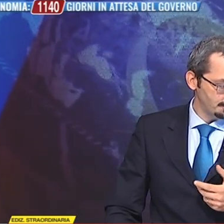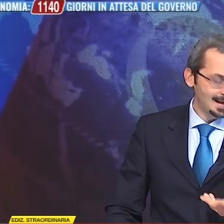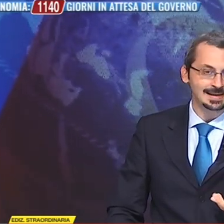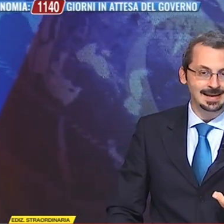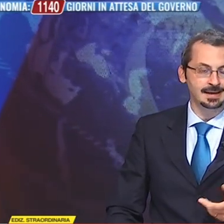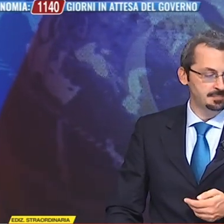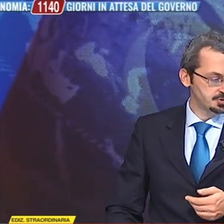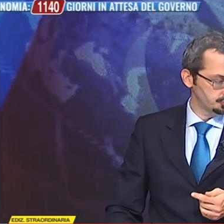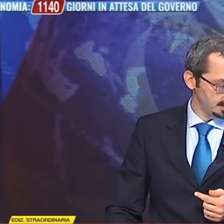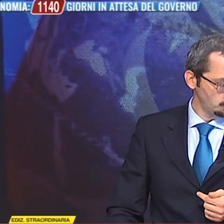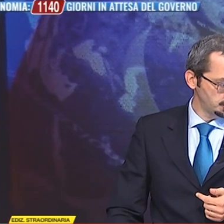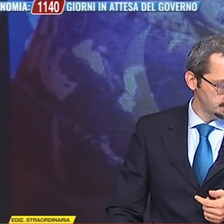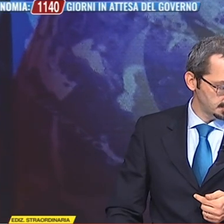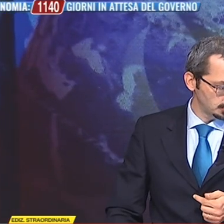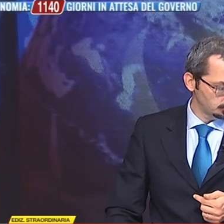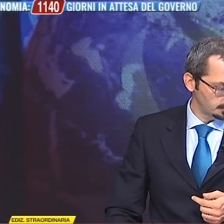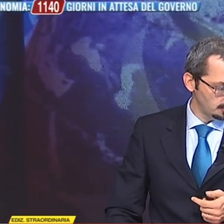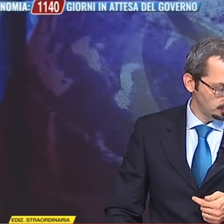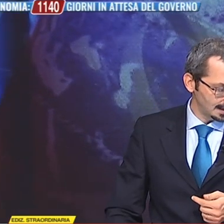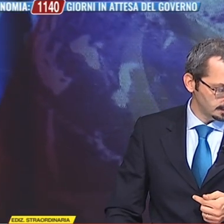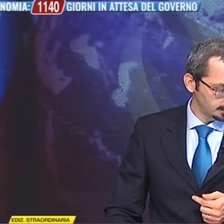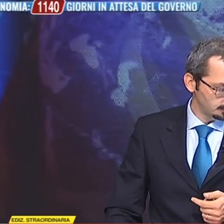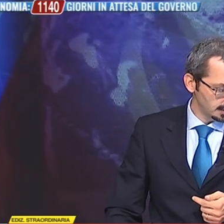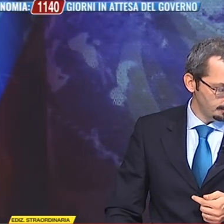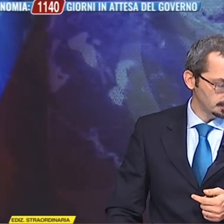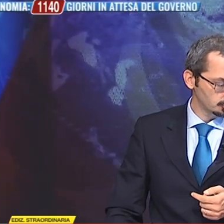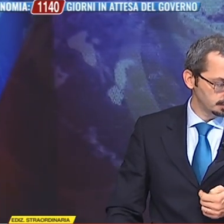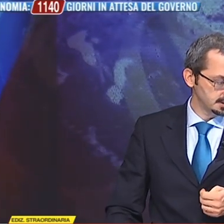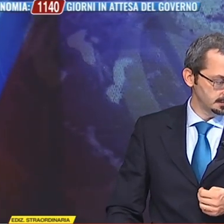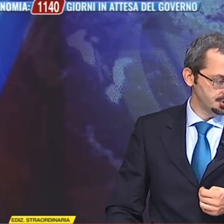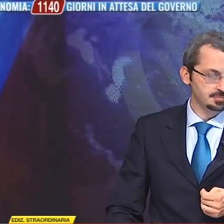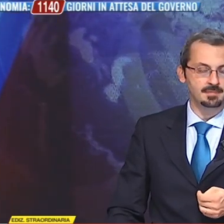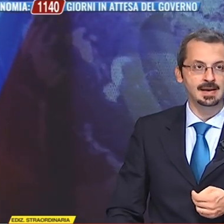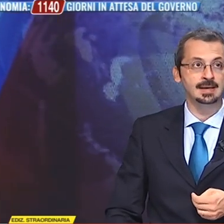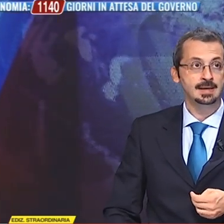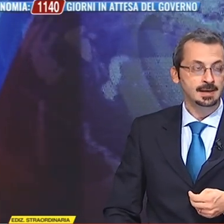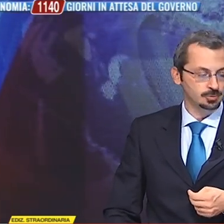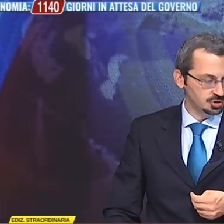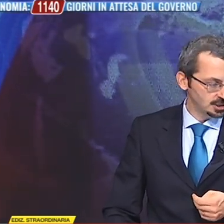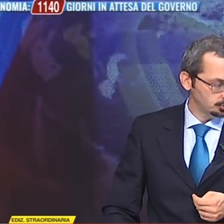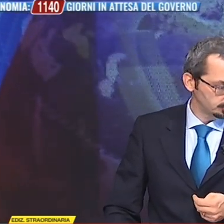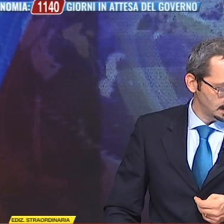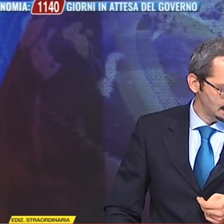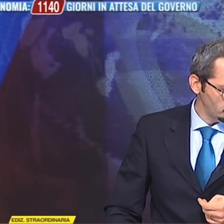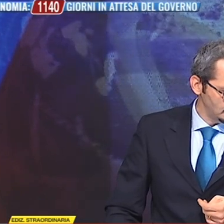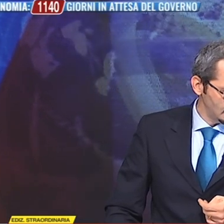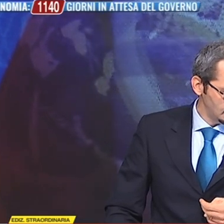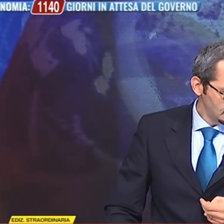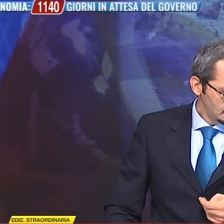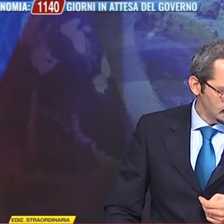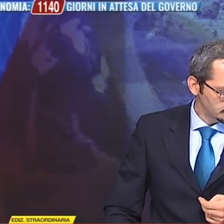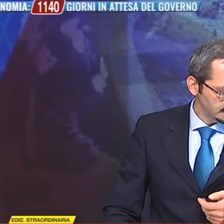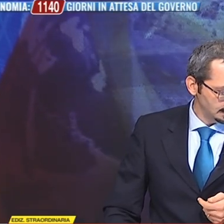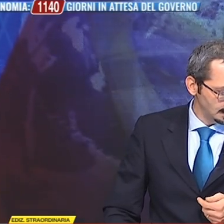partecipavano, tra balli e libagione, 11 persone, tutte poi multate per un importo complessivo di 5.280 euro. I